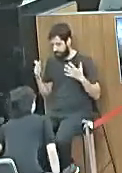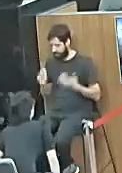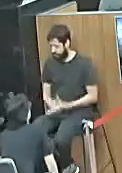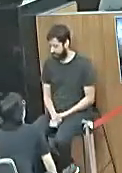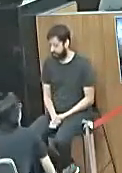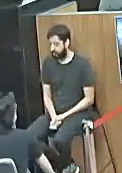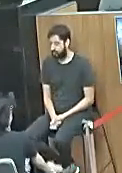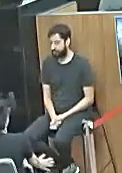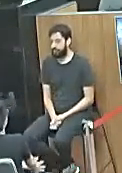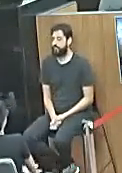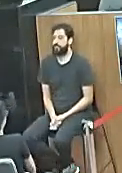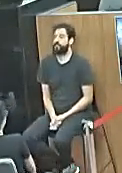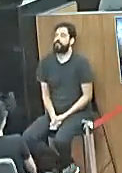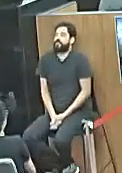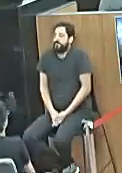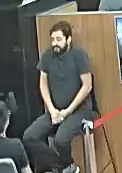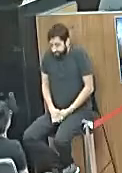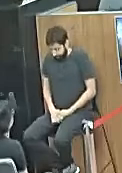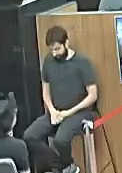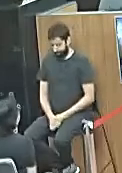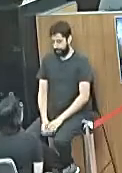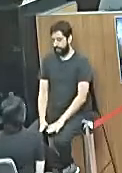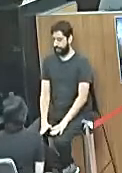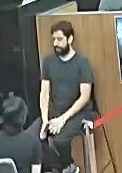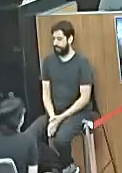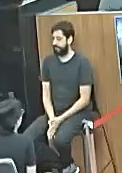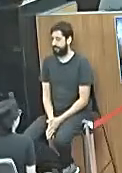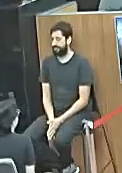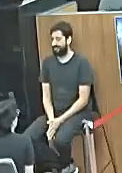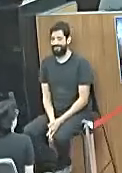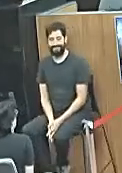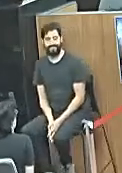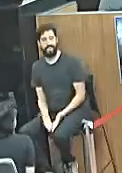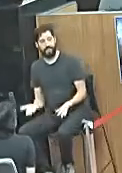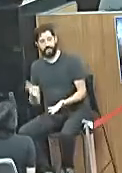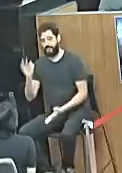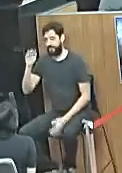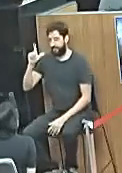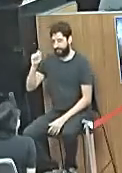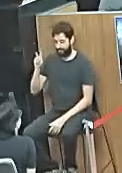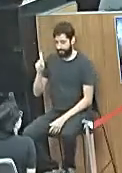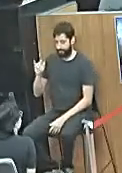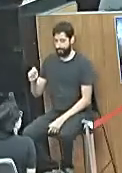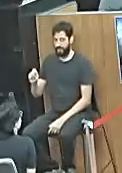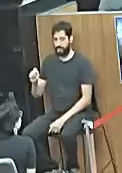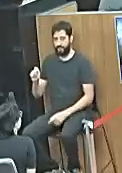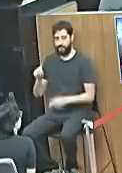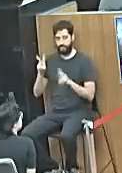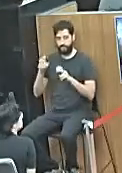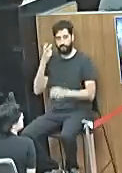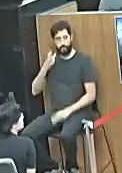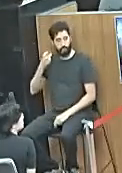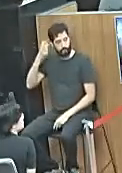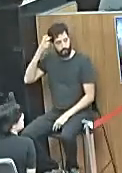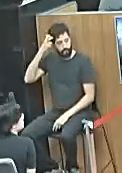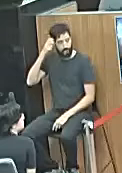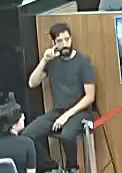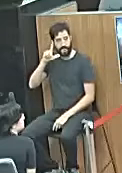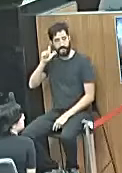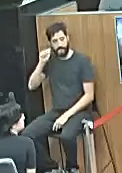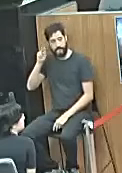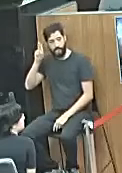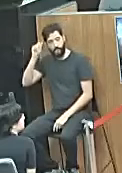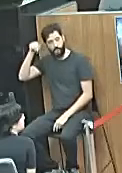parabéns zé eduardo com a fala agora maria alves de souza relator do grupo de trabalho cultura ea lauanda